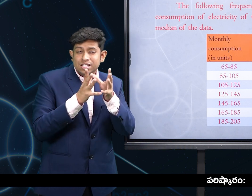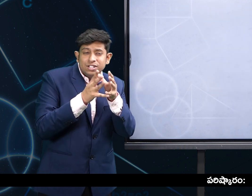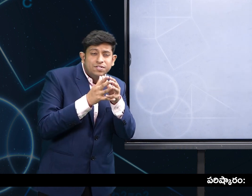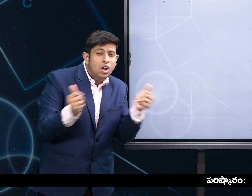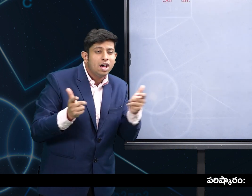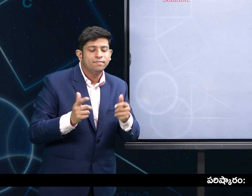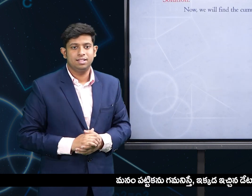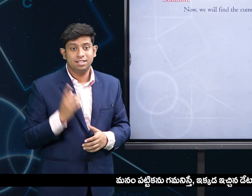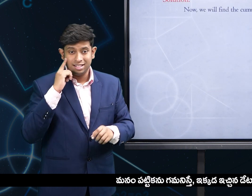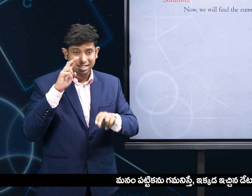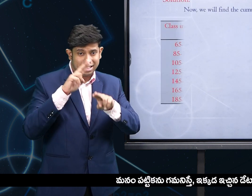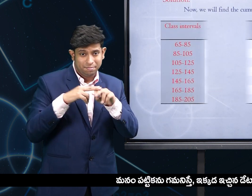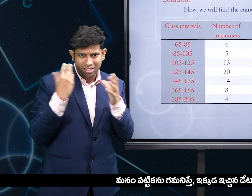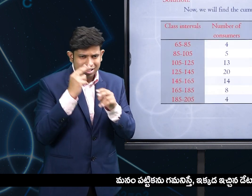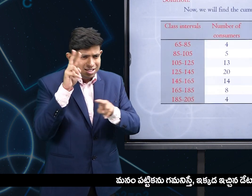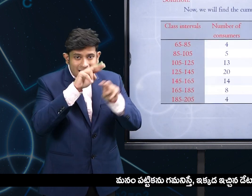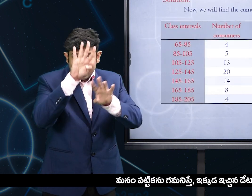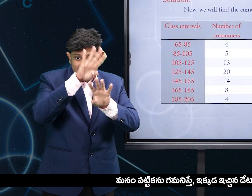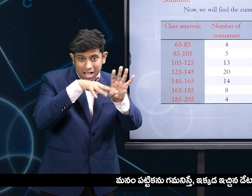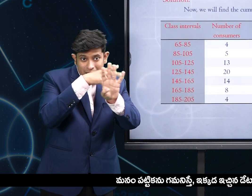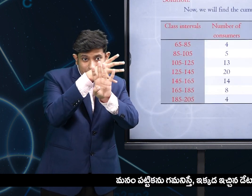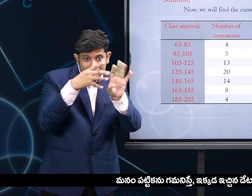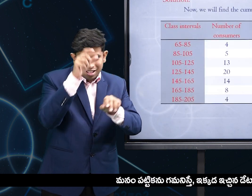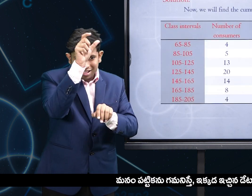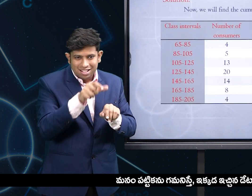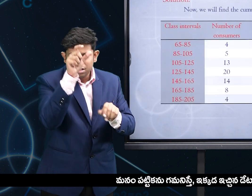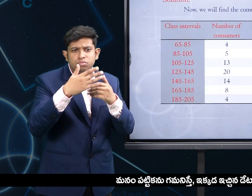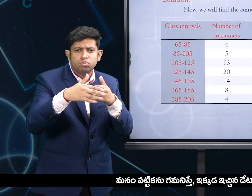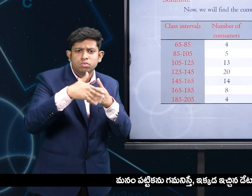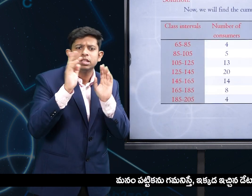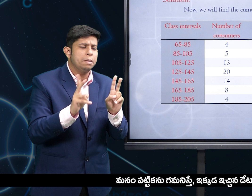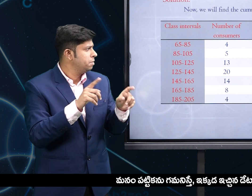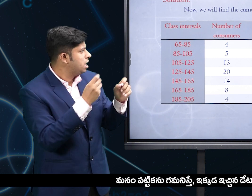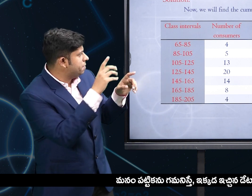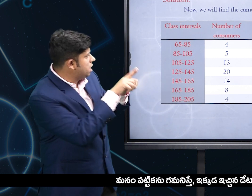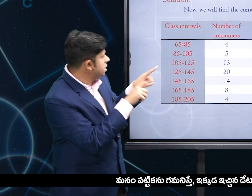పరిష్కారం. మనం పట్టికను గమనిస్తే ఇక్కడ ఇచ్చిన డేటా నిరంతరంగా ఉంటుంది.